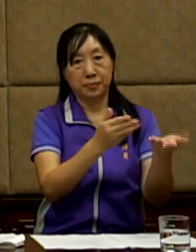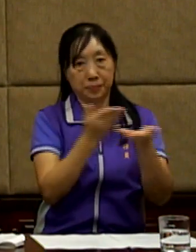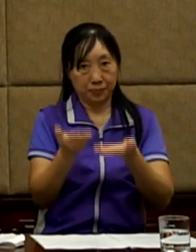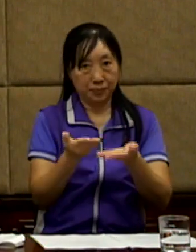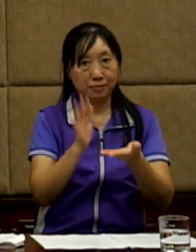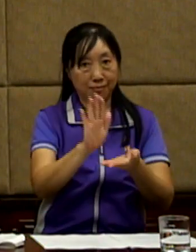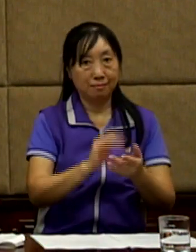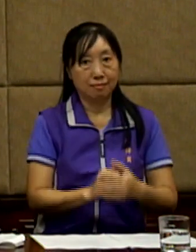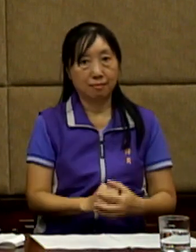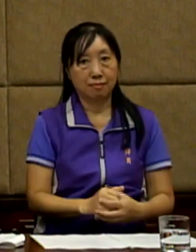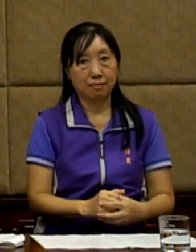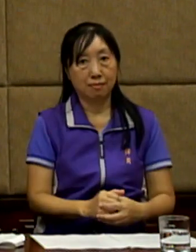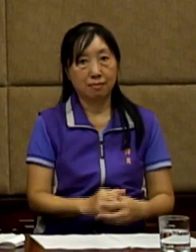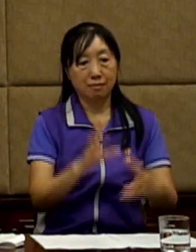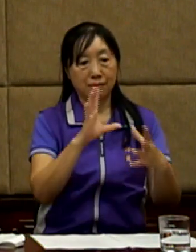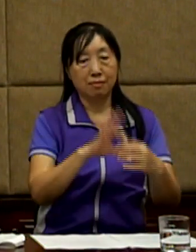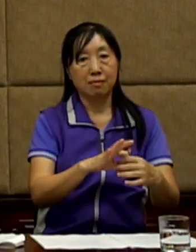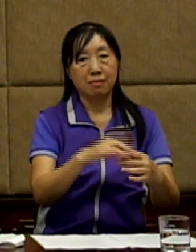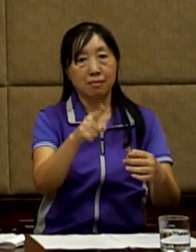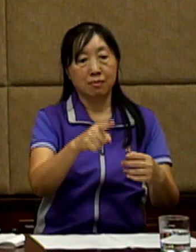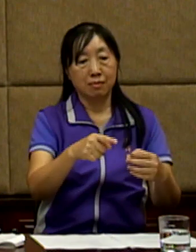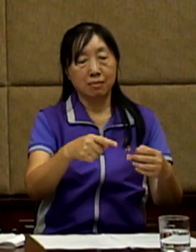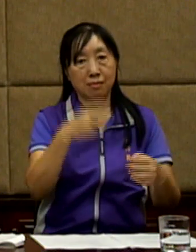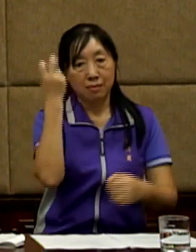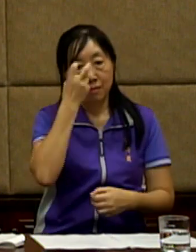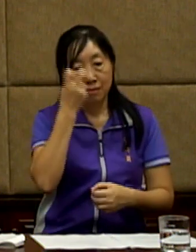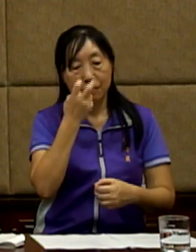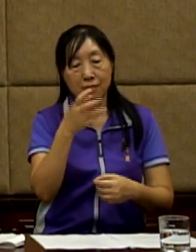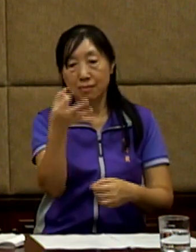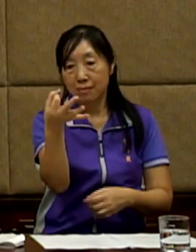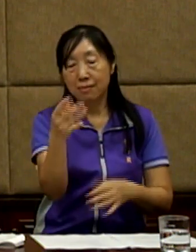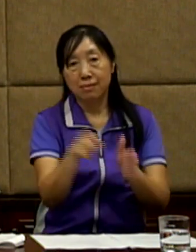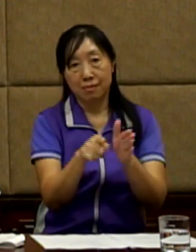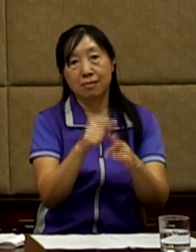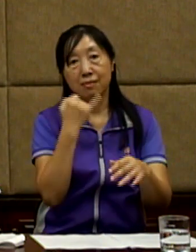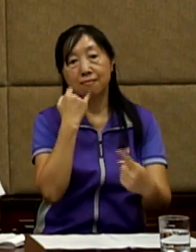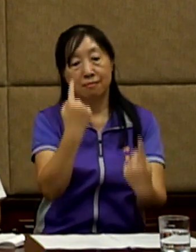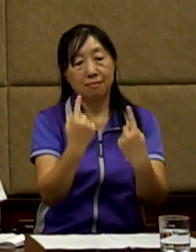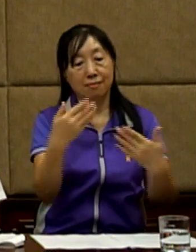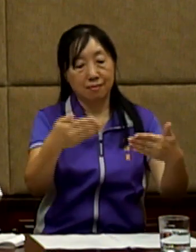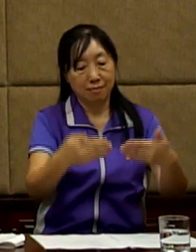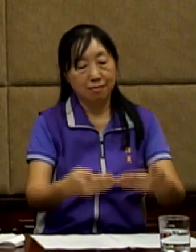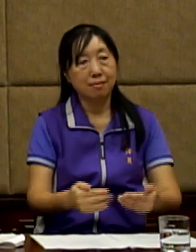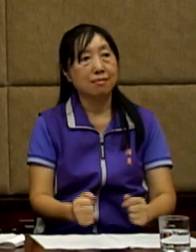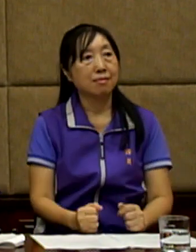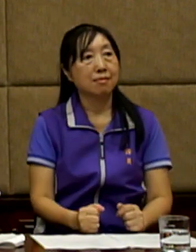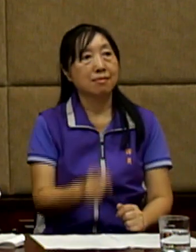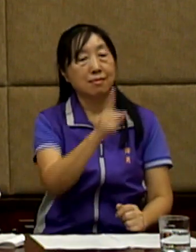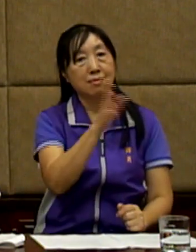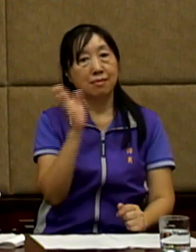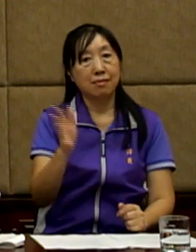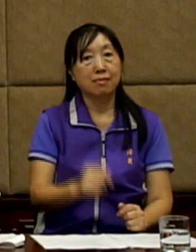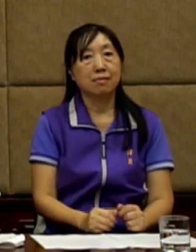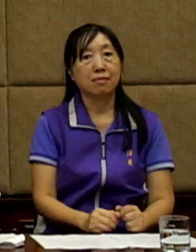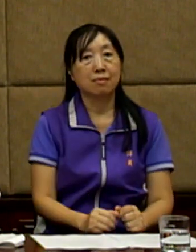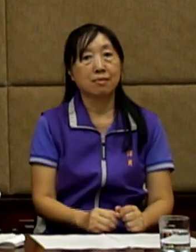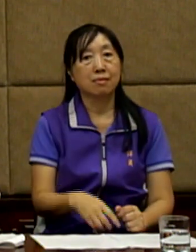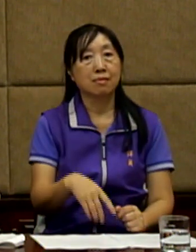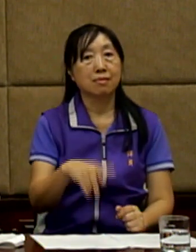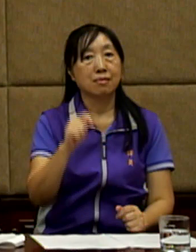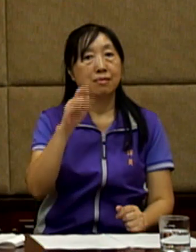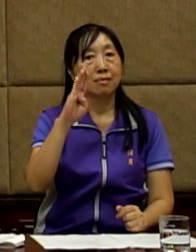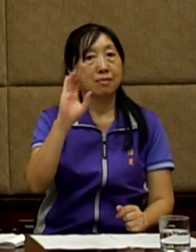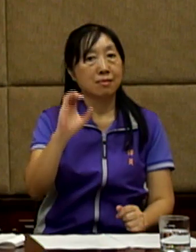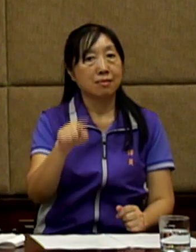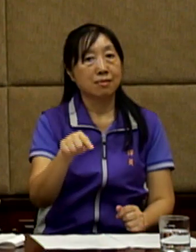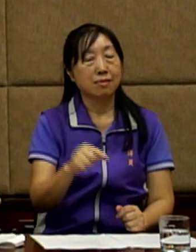个他在审查费率的时候可以做比较。 那我想请教一下，就 TVC 跟民视的案例，如果